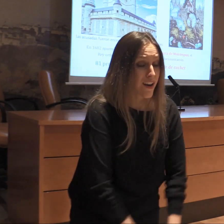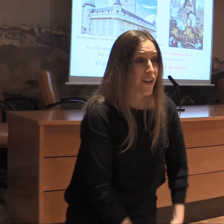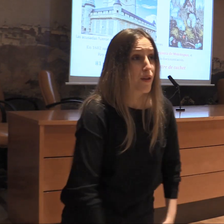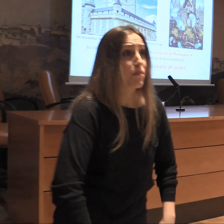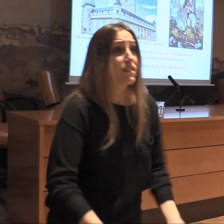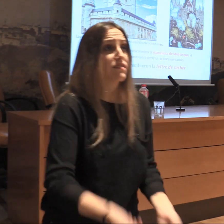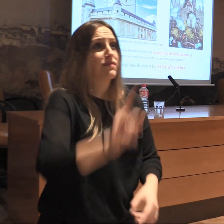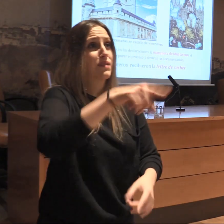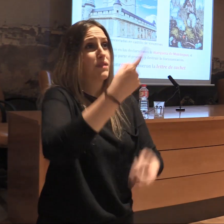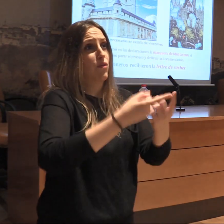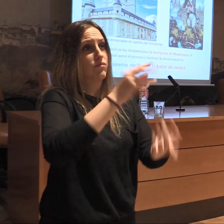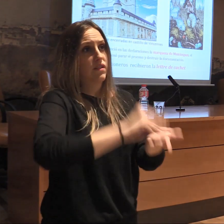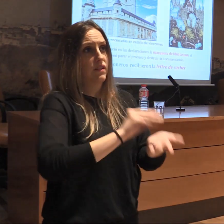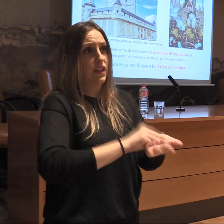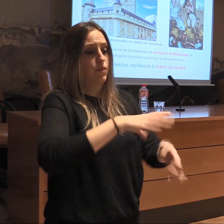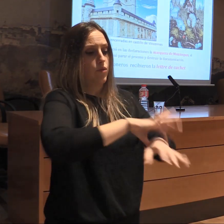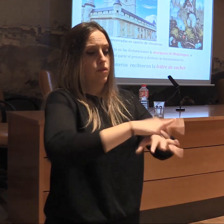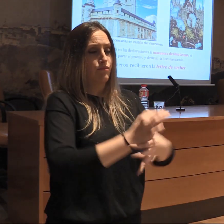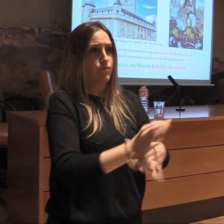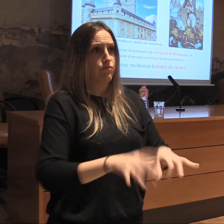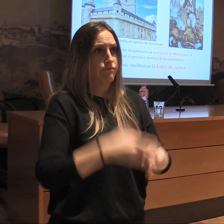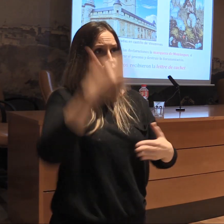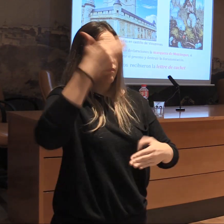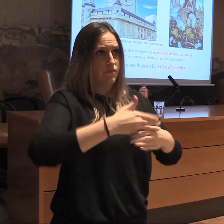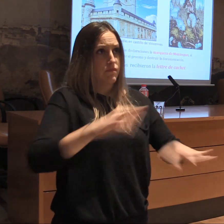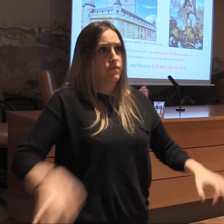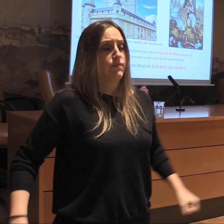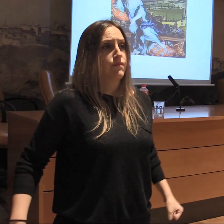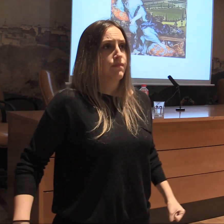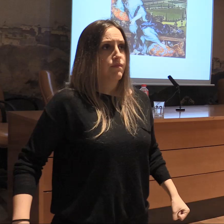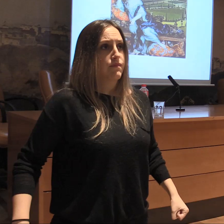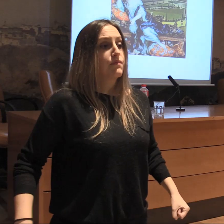las muñecas, a las paredes.